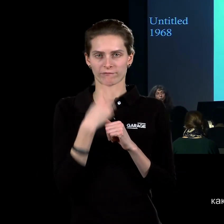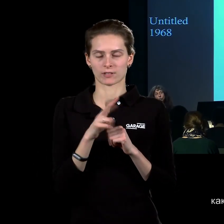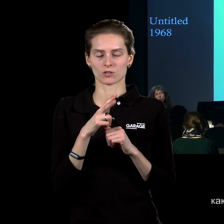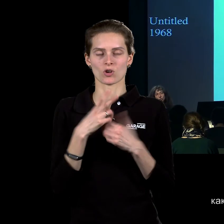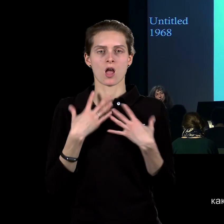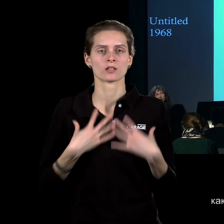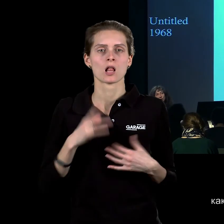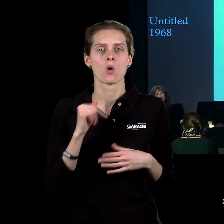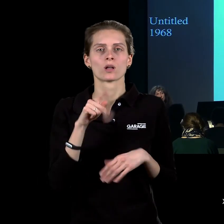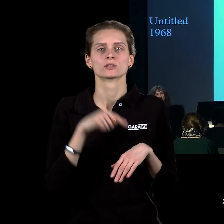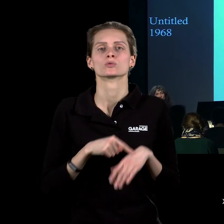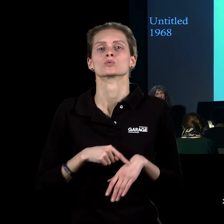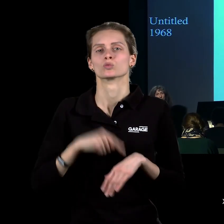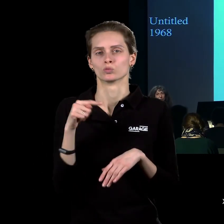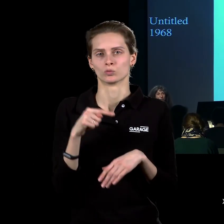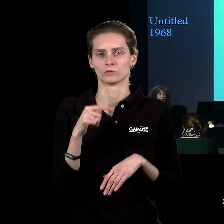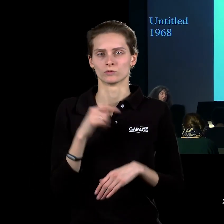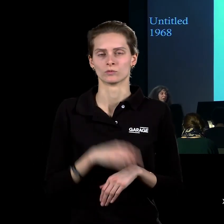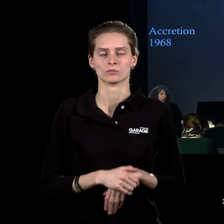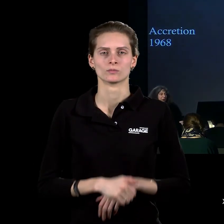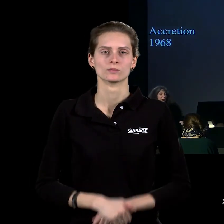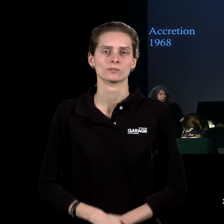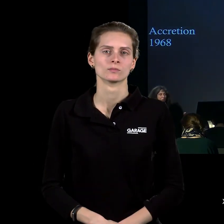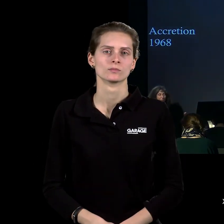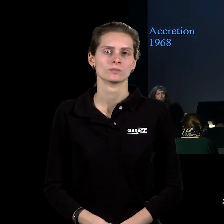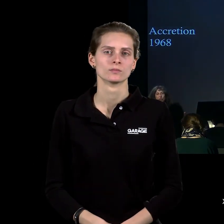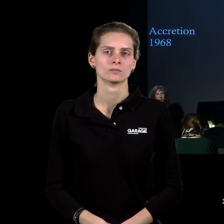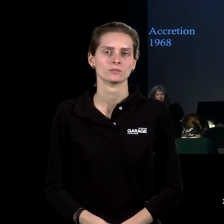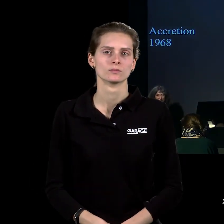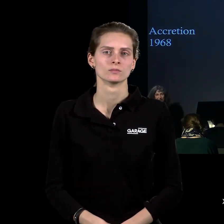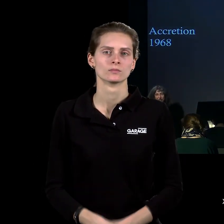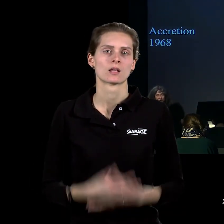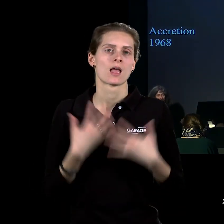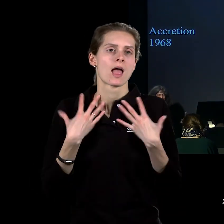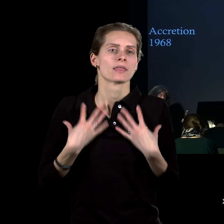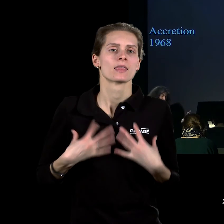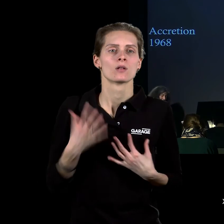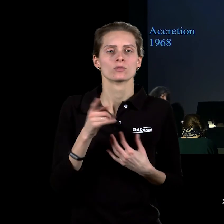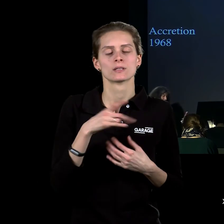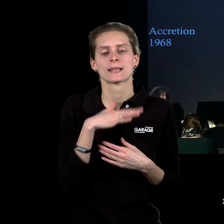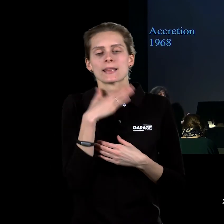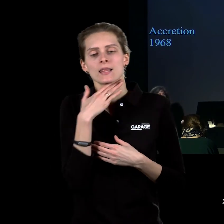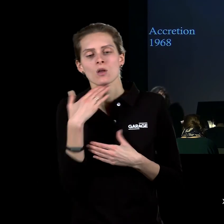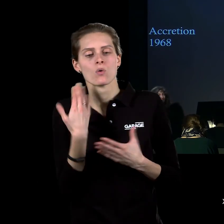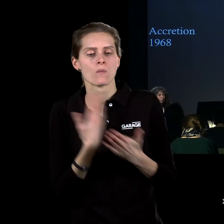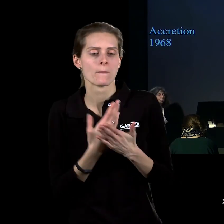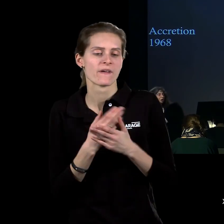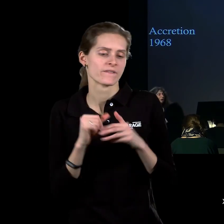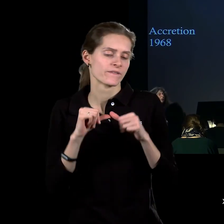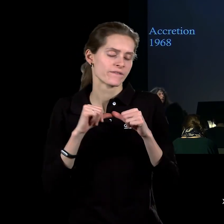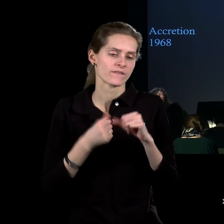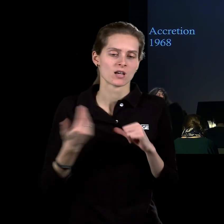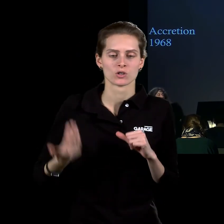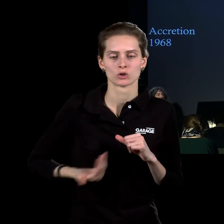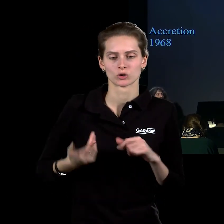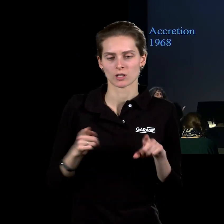ты его чувствуешь. Тело, которому, может быть, тебе бы не хотелось все время жить с этим